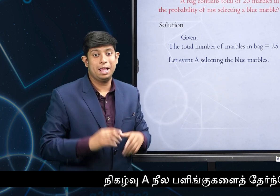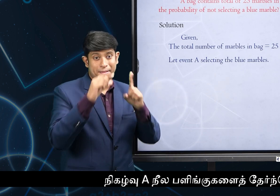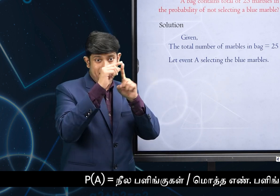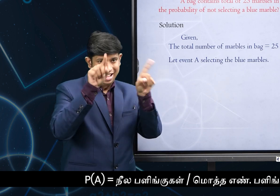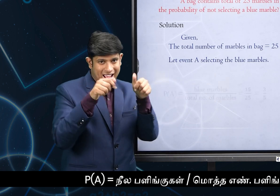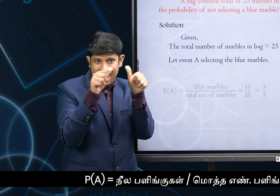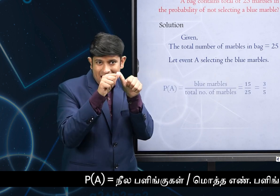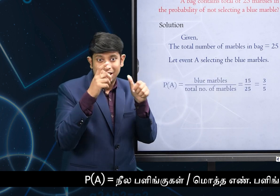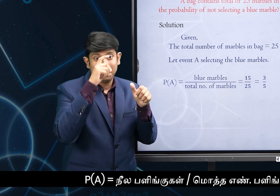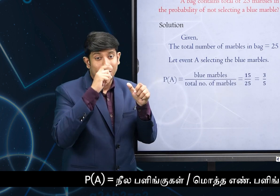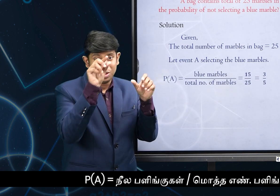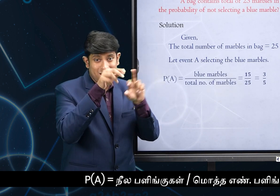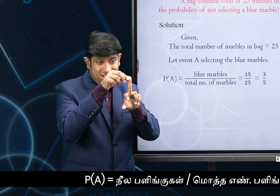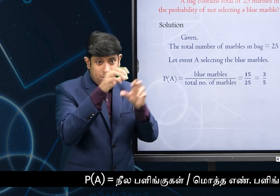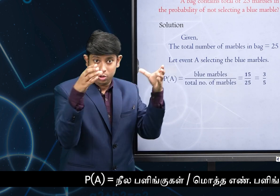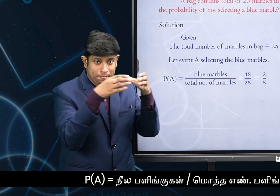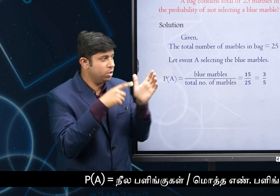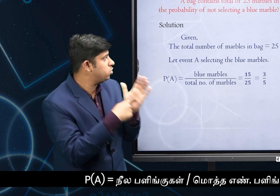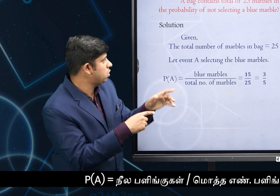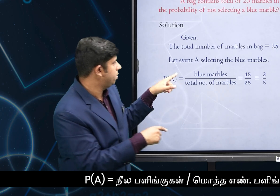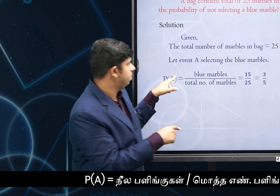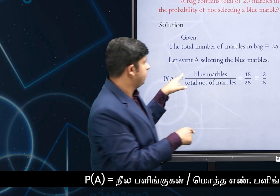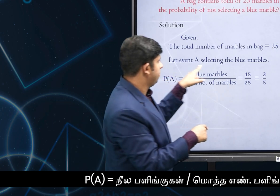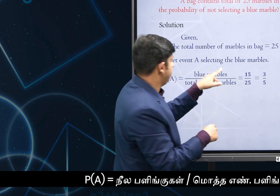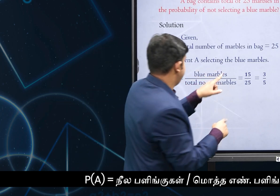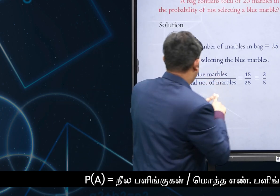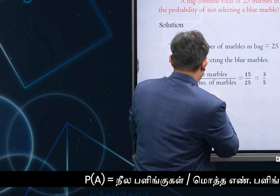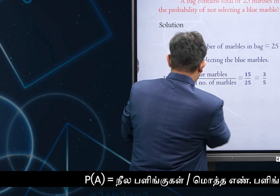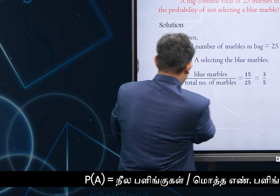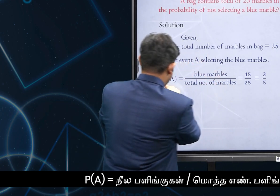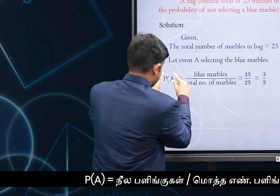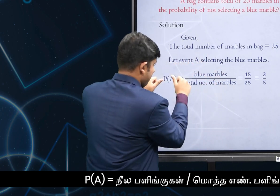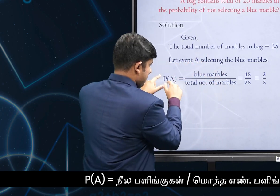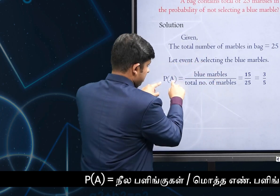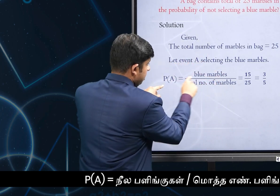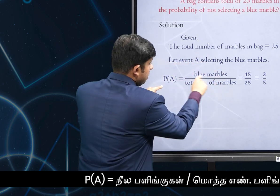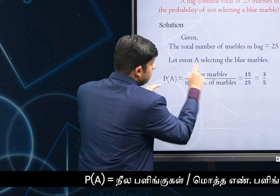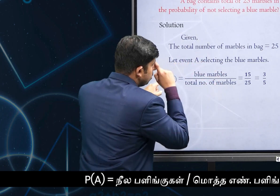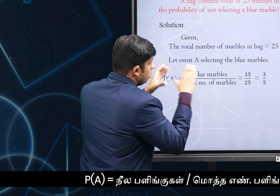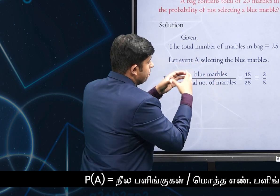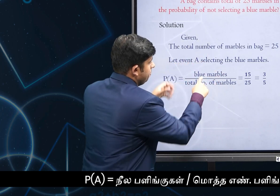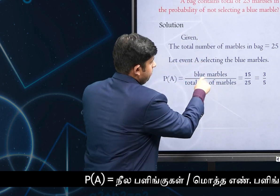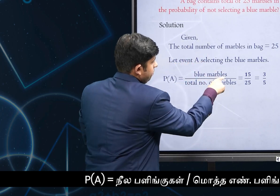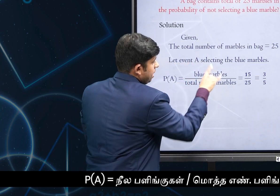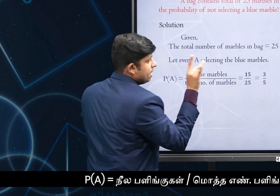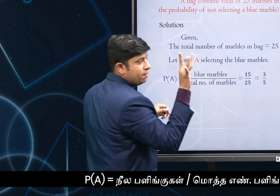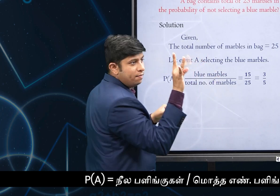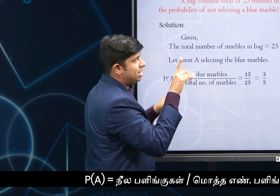பி அடைப்புக்குறி ஏ ஈடு நீல பளிங்குகள் கீழ்க்கோடு மொத்த எண் பளிங்குகள் ஈடு